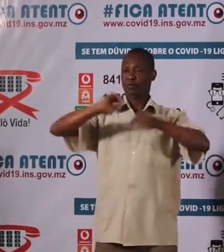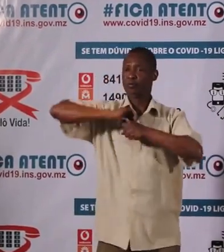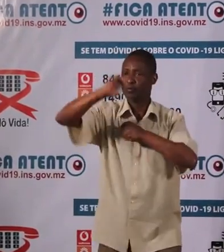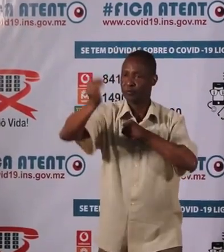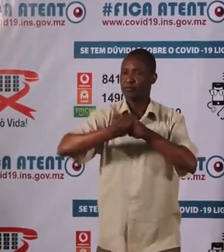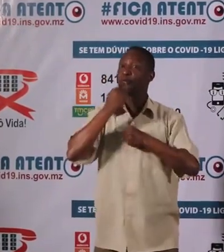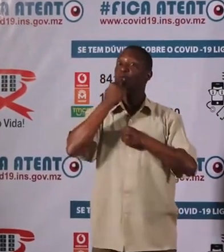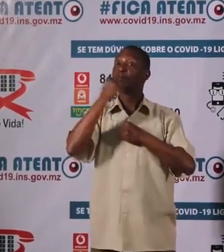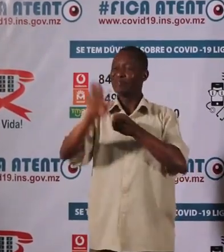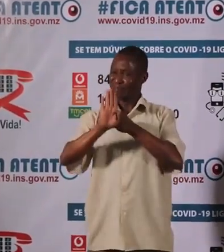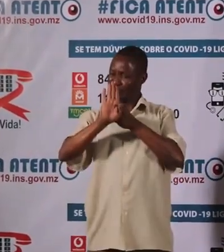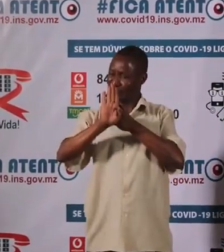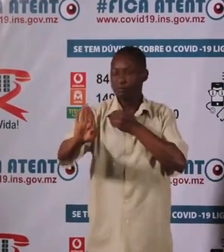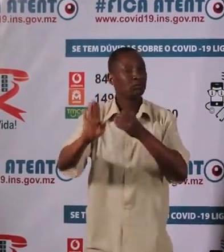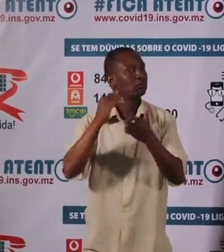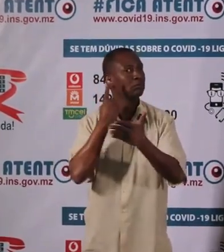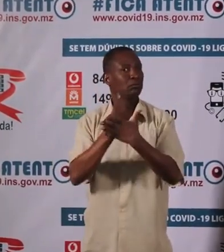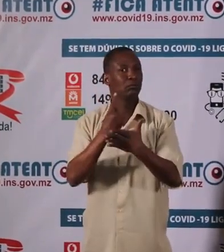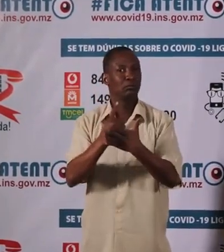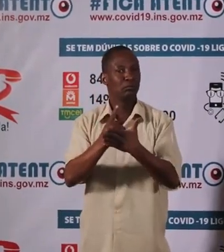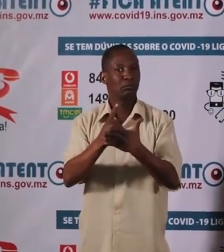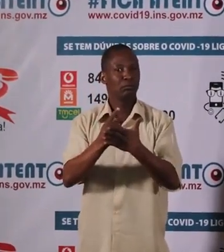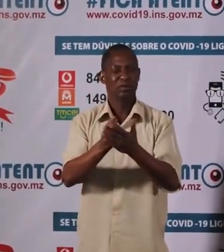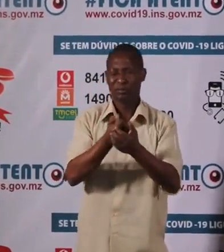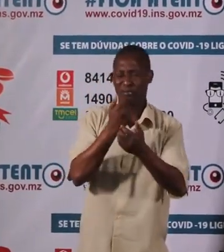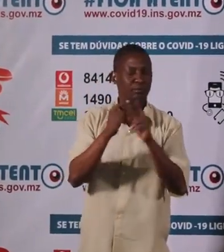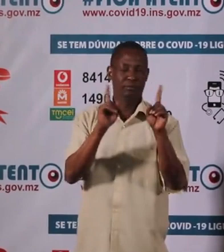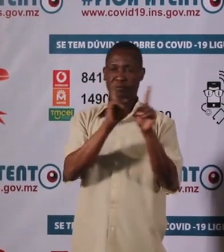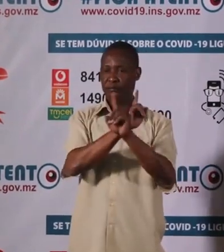que remediar. Vamos todos cumprir as medidas de